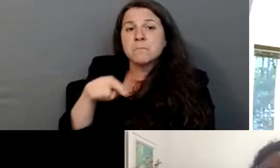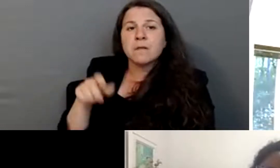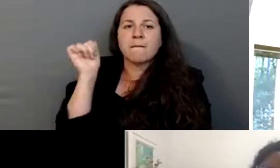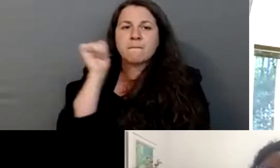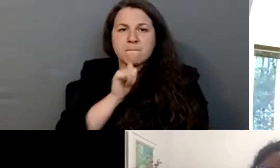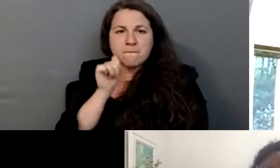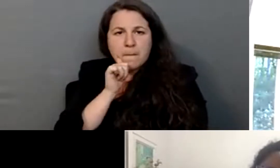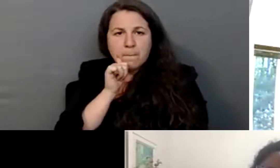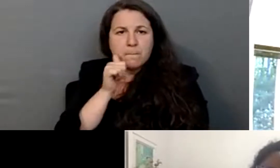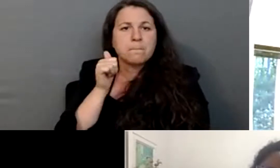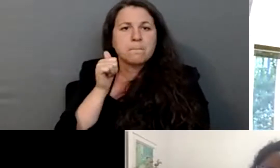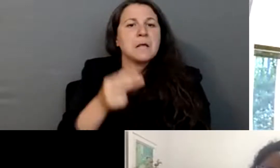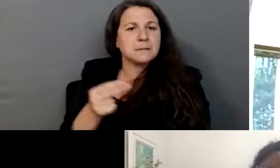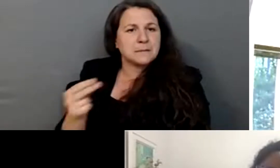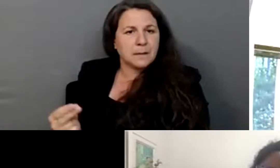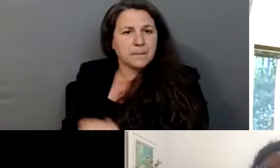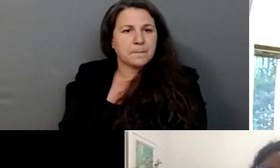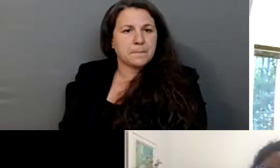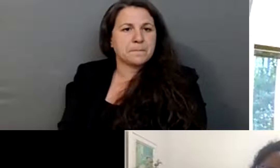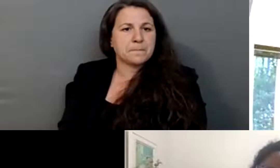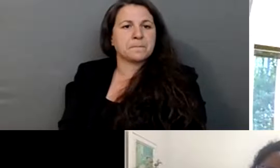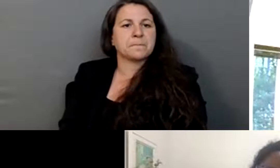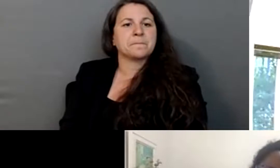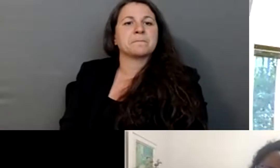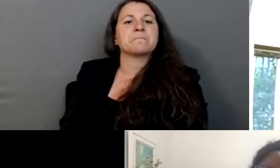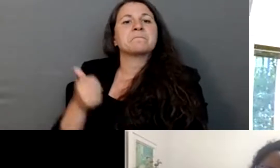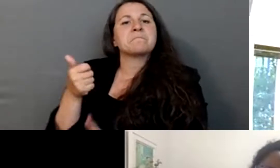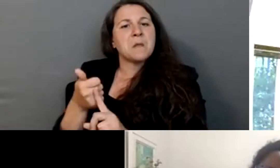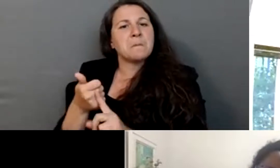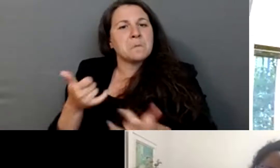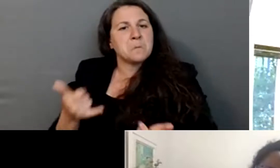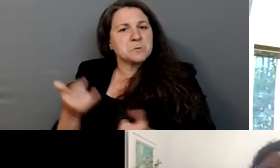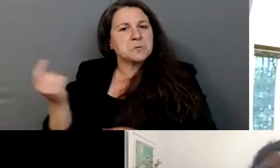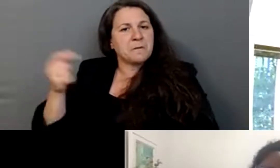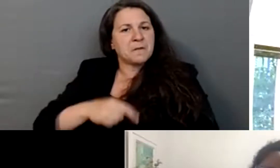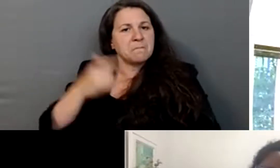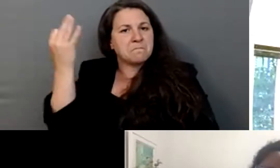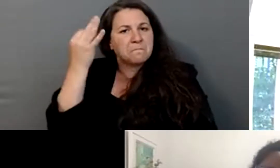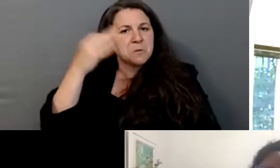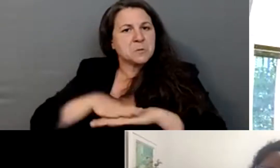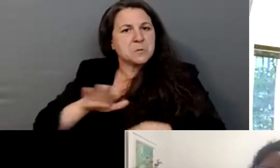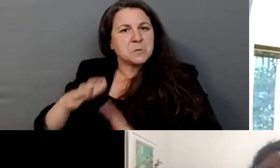Mirjani vient aujourd'hui nous parler de son texte, dont le titre est « Le handicap comme trait imposé par la